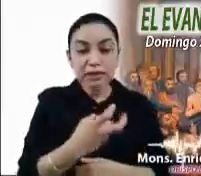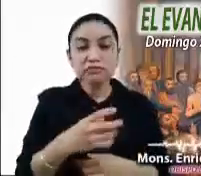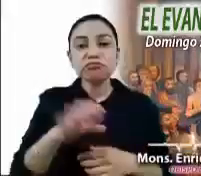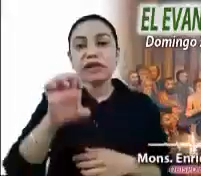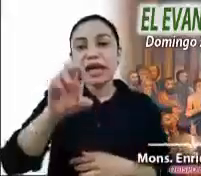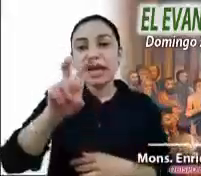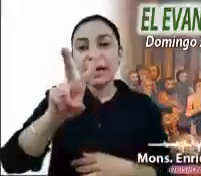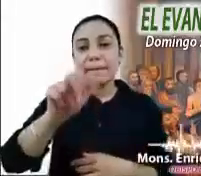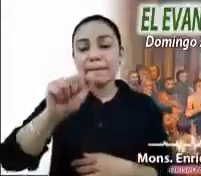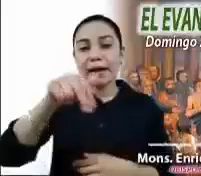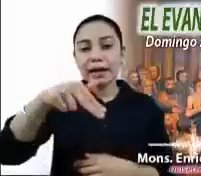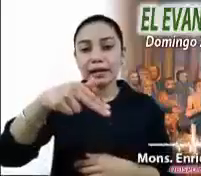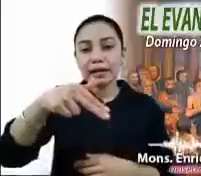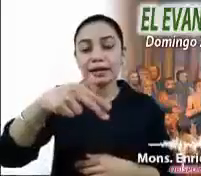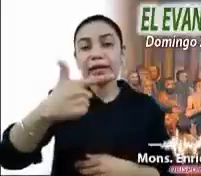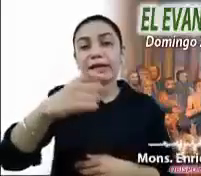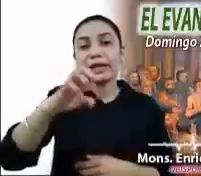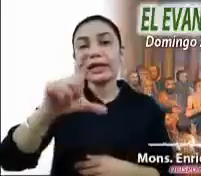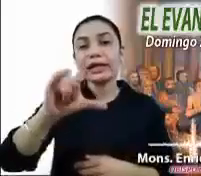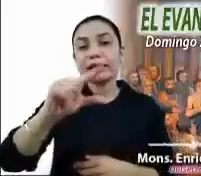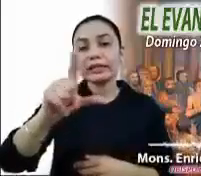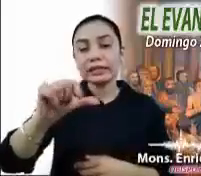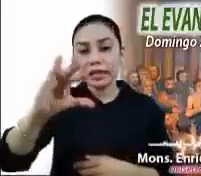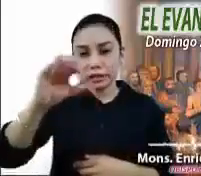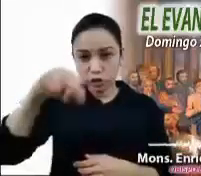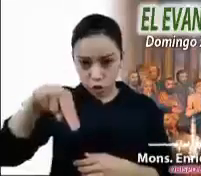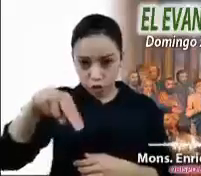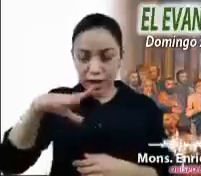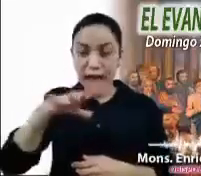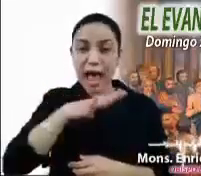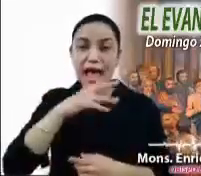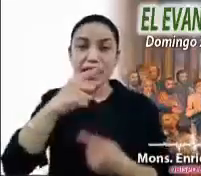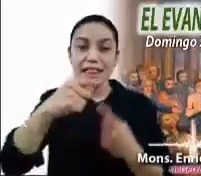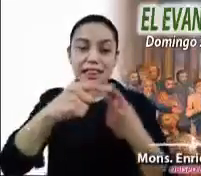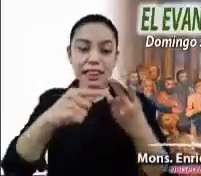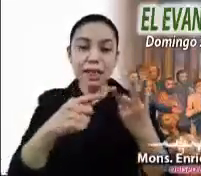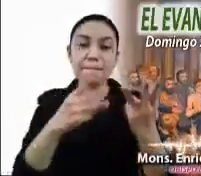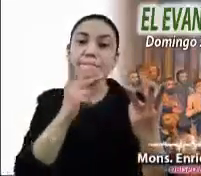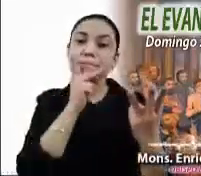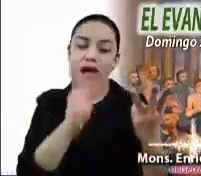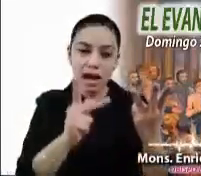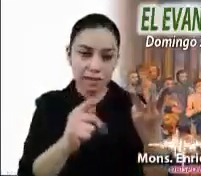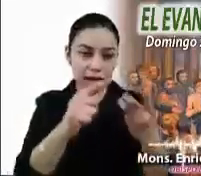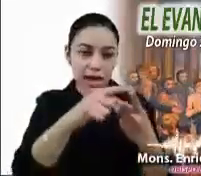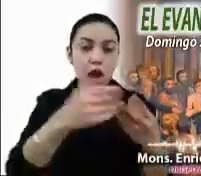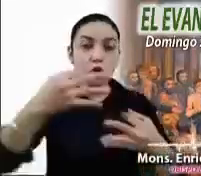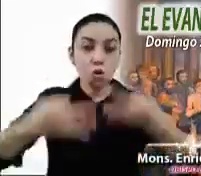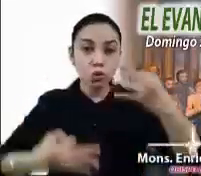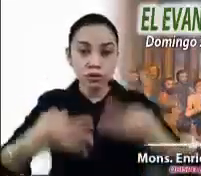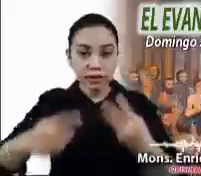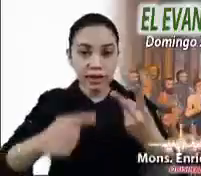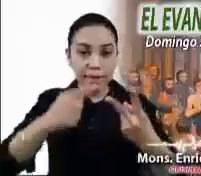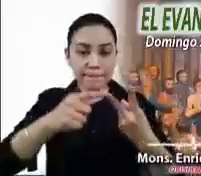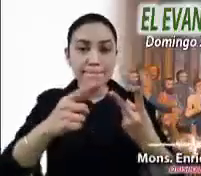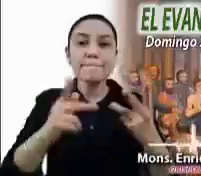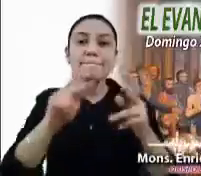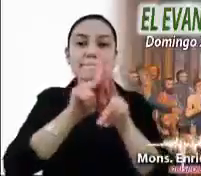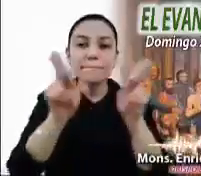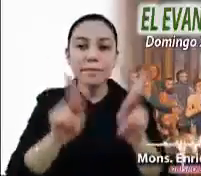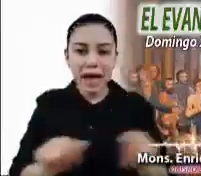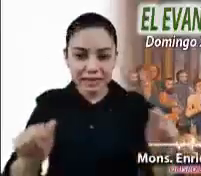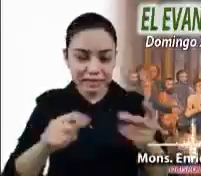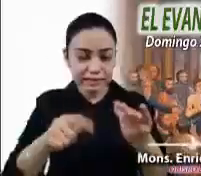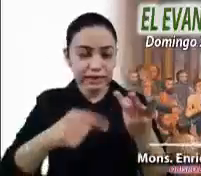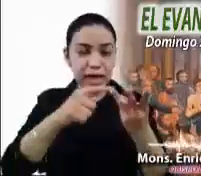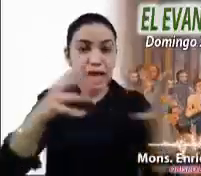tres palabras: justicia, paz y salvación, que llevan implícita la verdadera